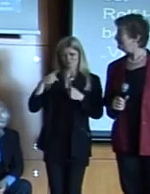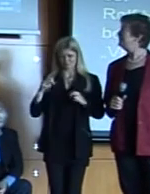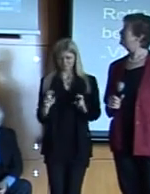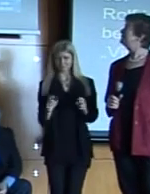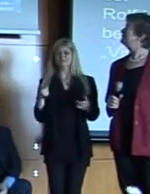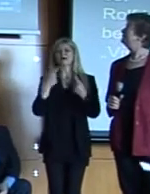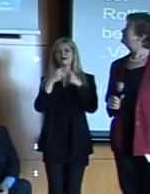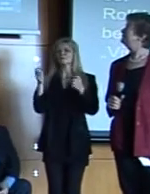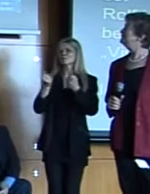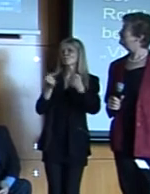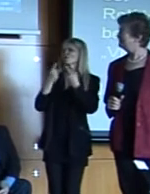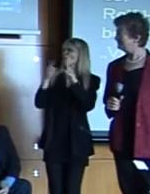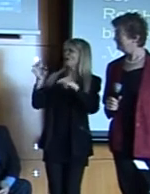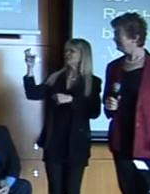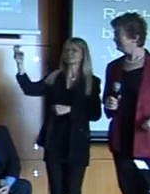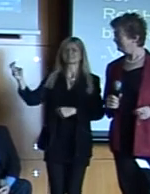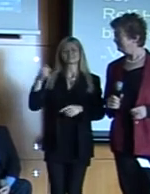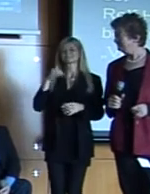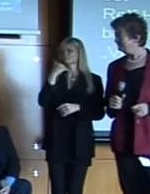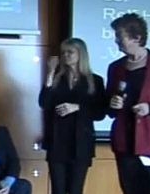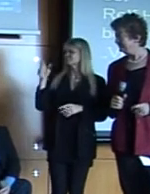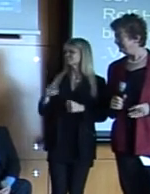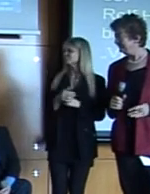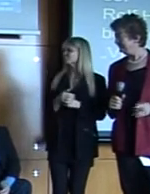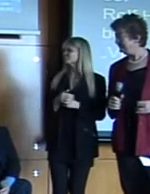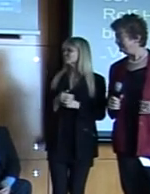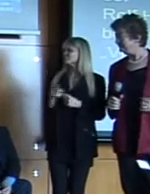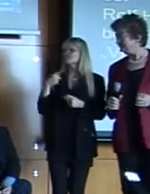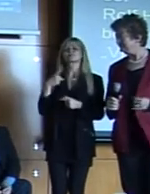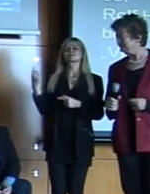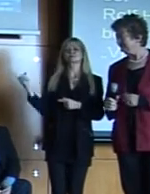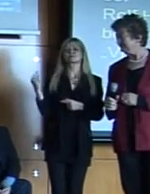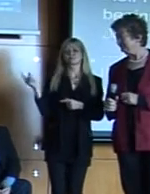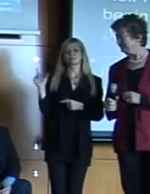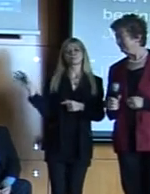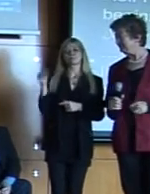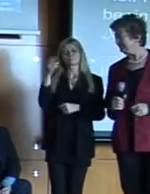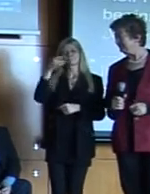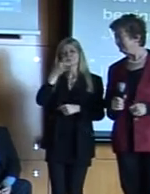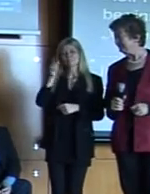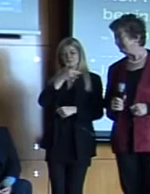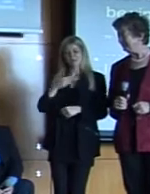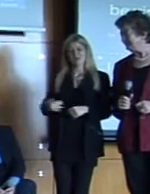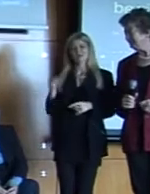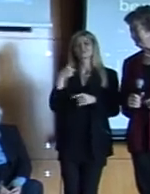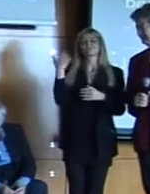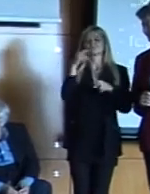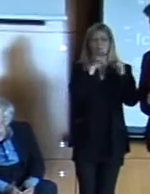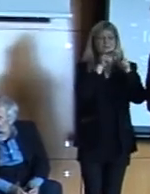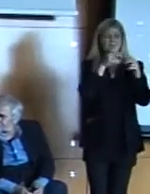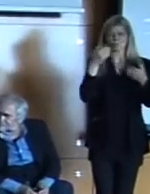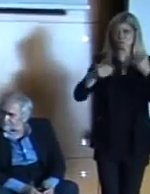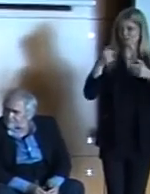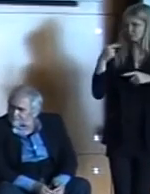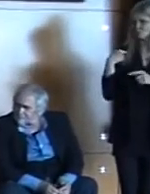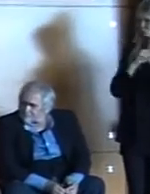Politiker sitzen wahrscheinlich woanders. Wir kommen direkt mit dem Peter Kaiser aus einer Regierungssitzung. In letzter Zeit sind die sehr friedlich,